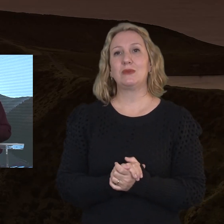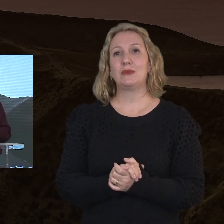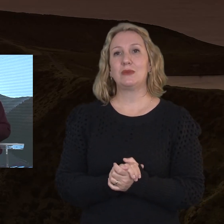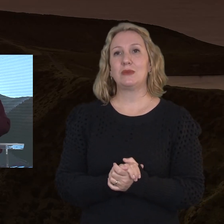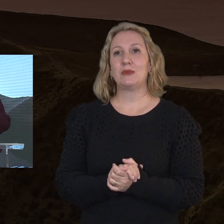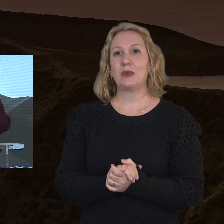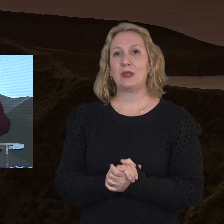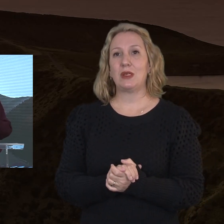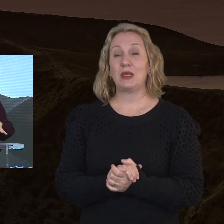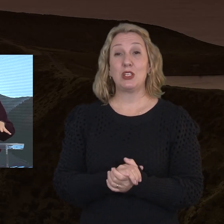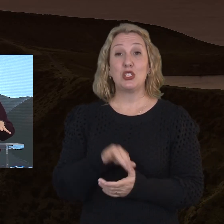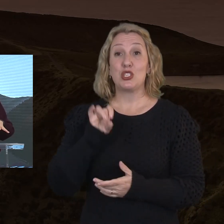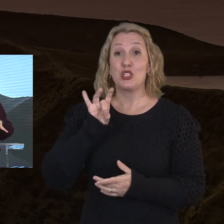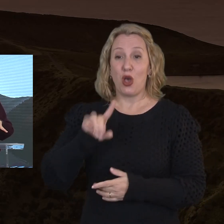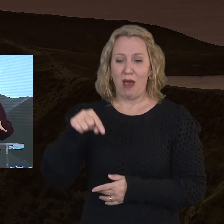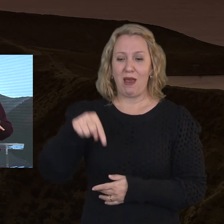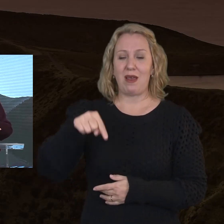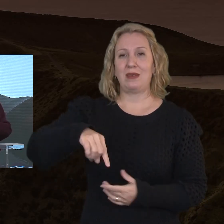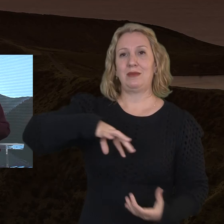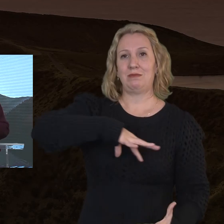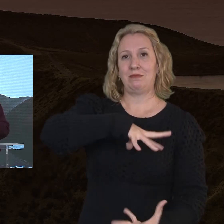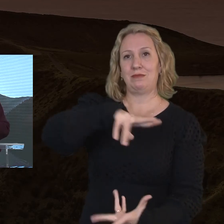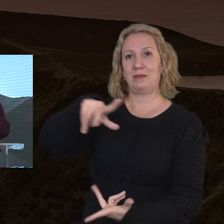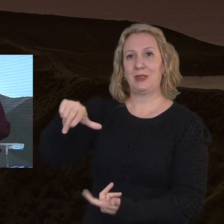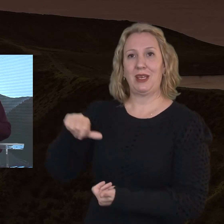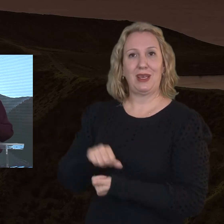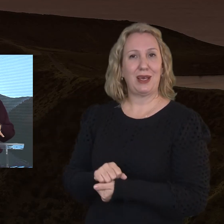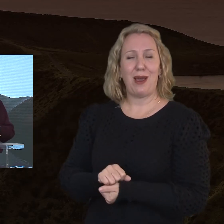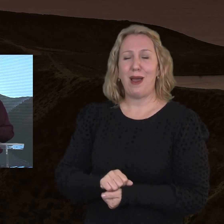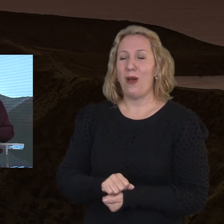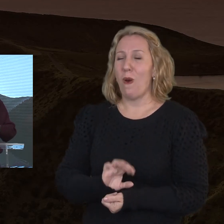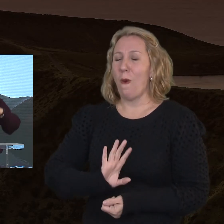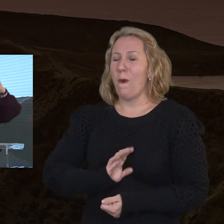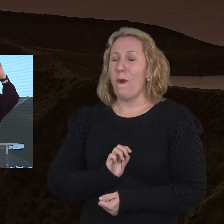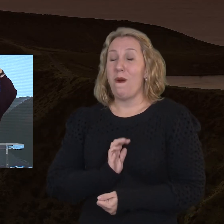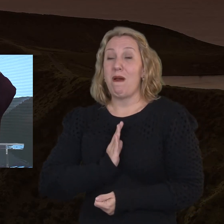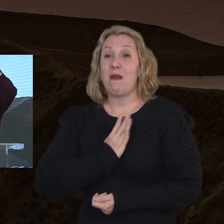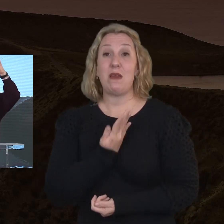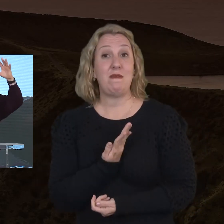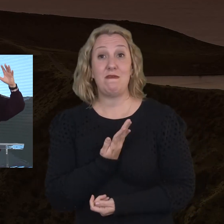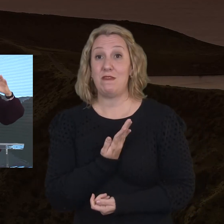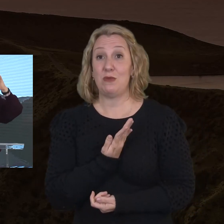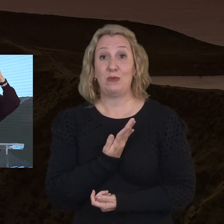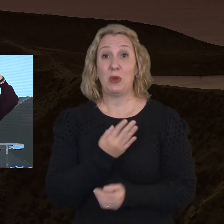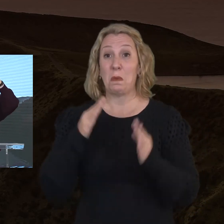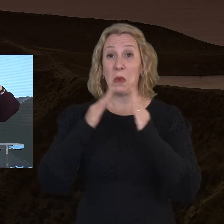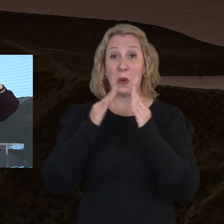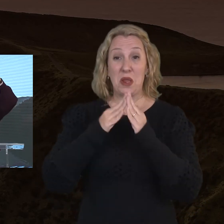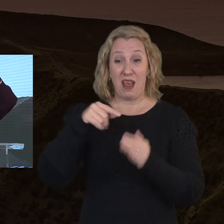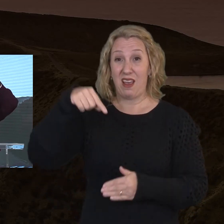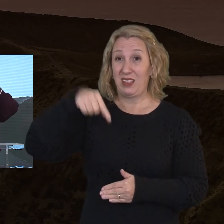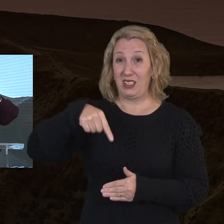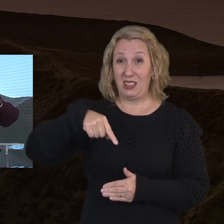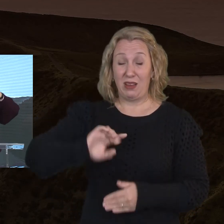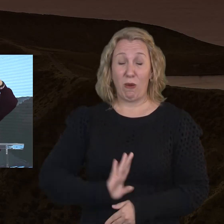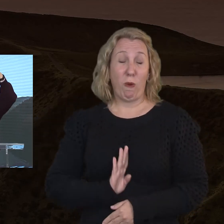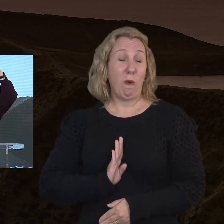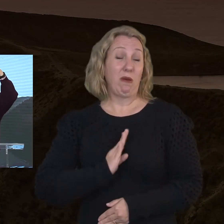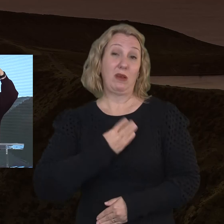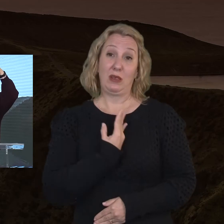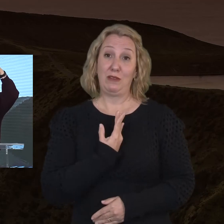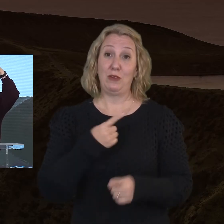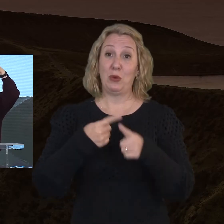limitado apenas a terra até será um lugar horrível para se morar eles vão perder o lugar no céu e isso é importante essa